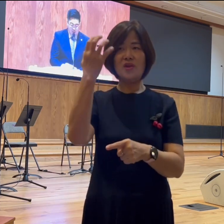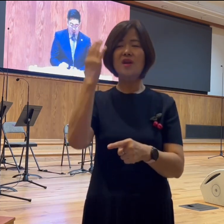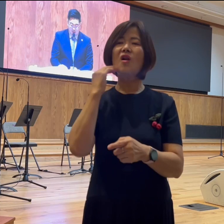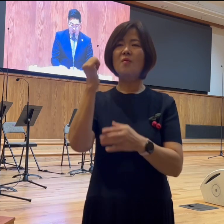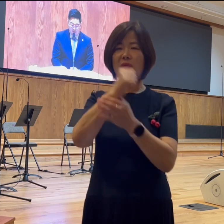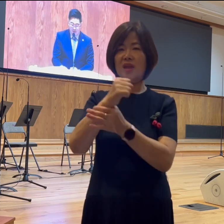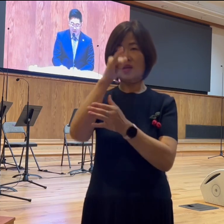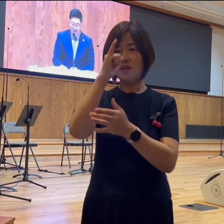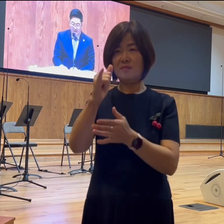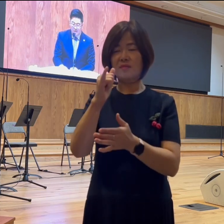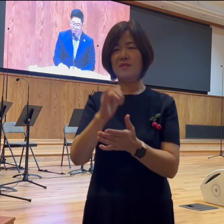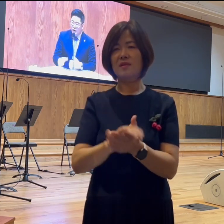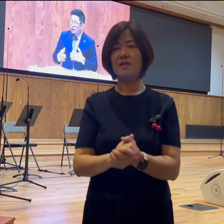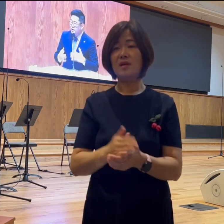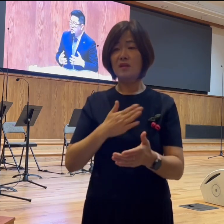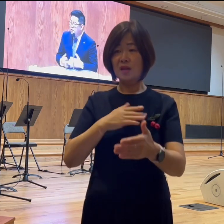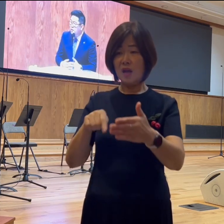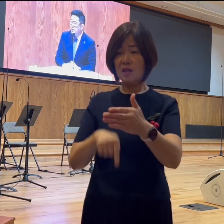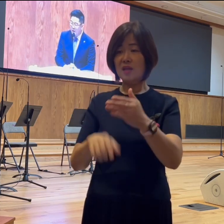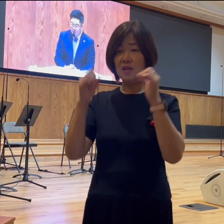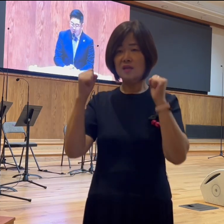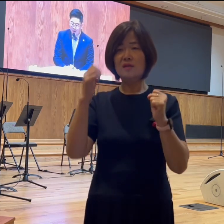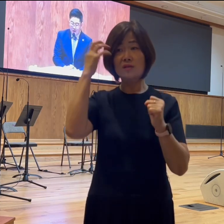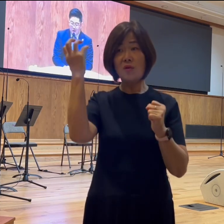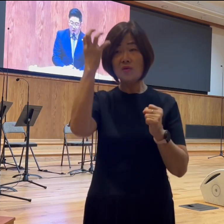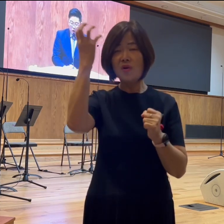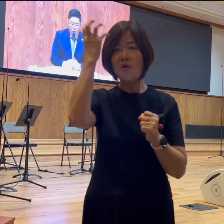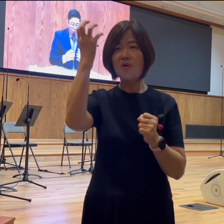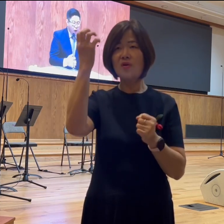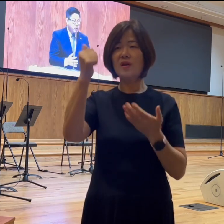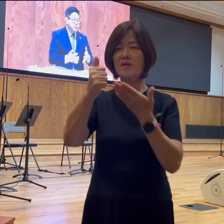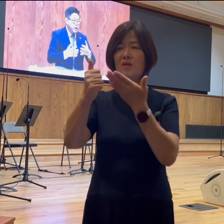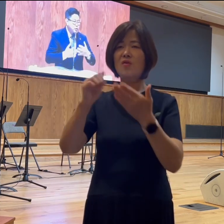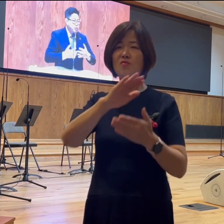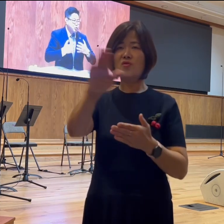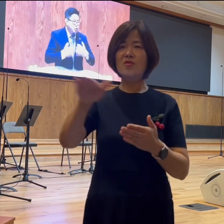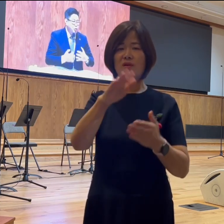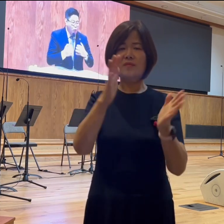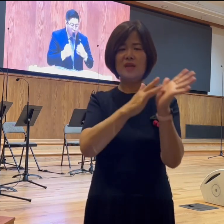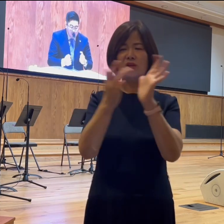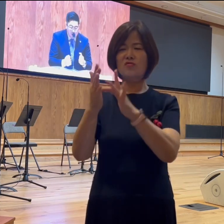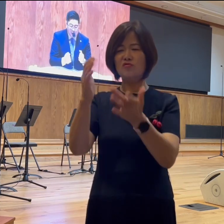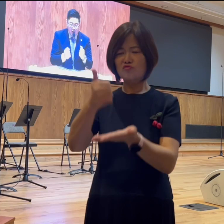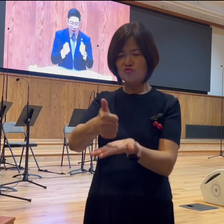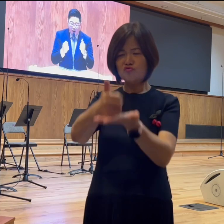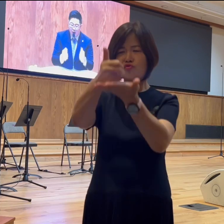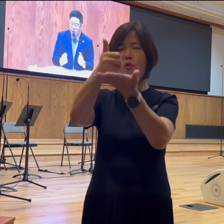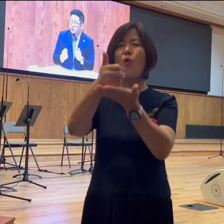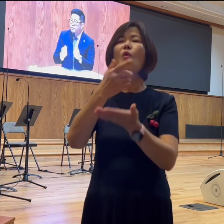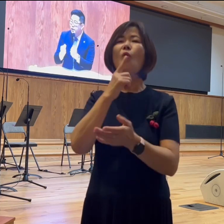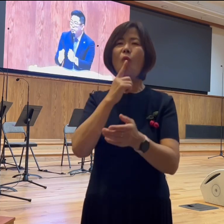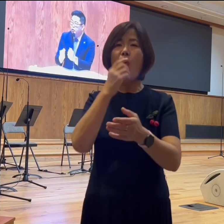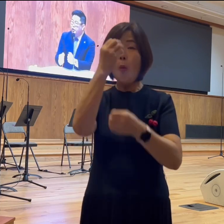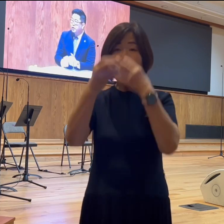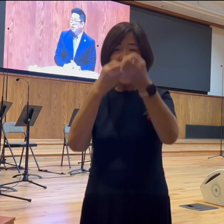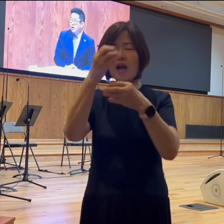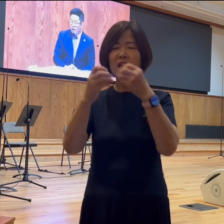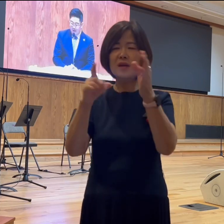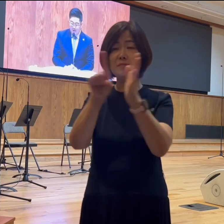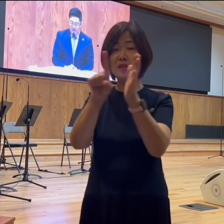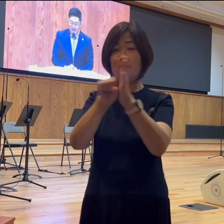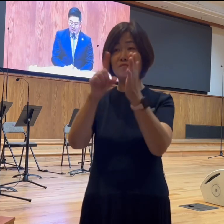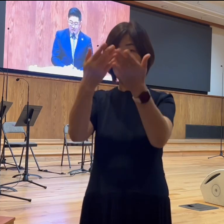않았습니까? 우리 안에 계시는 성령께서 우리로 하여금 예수를 주로 고백하게 하는 그 믿음을